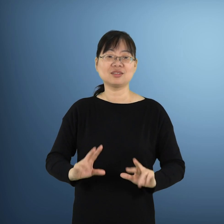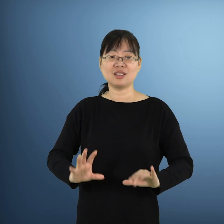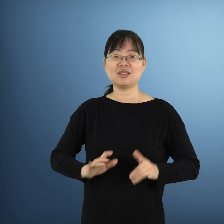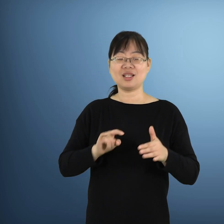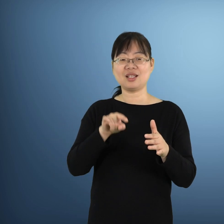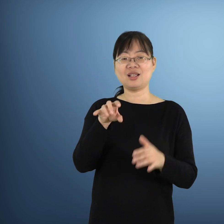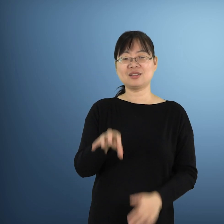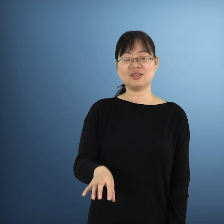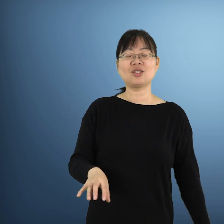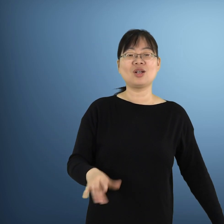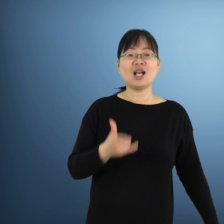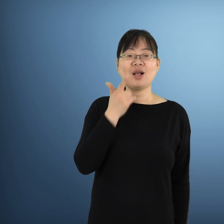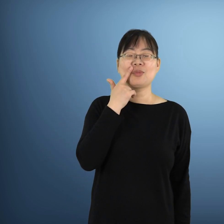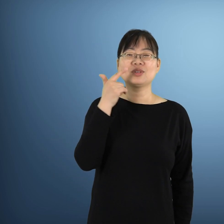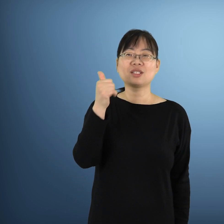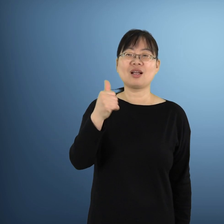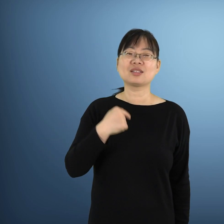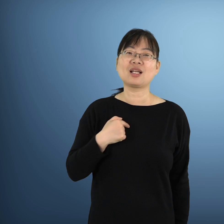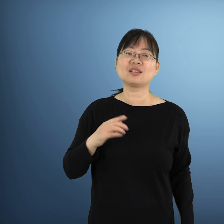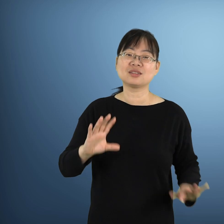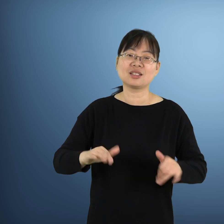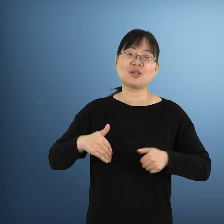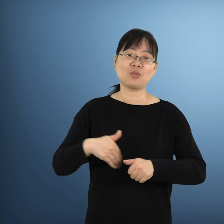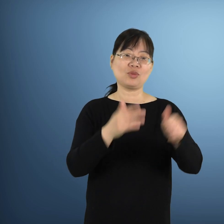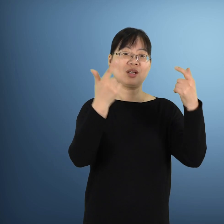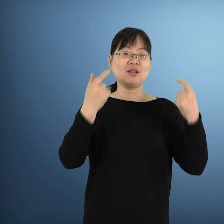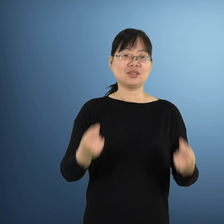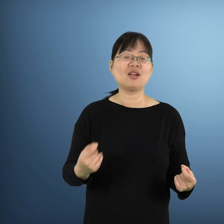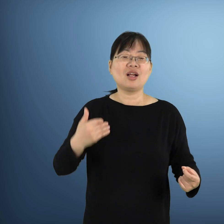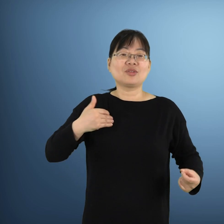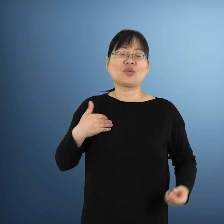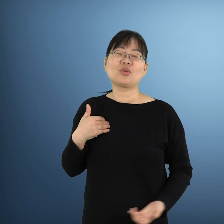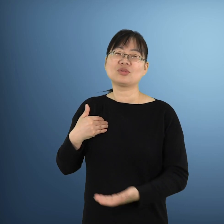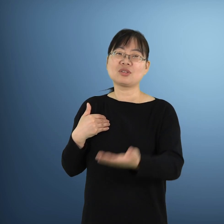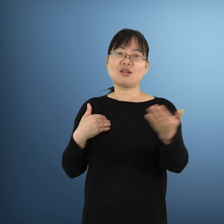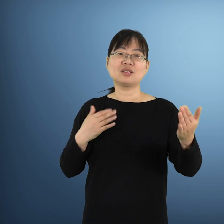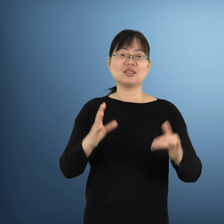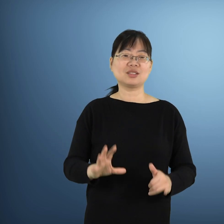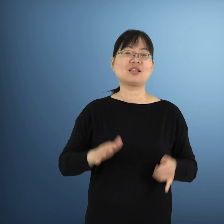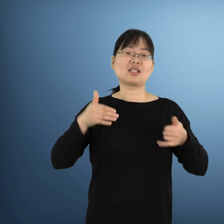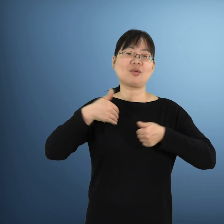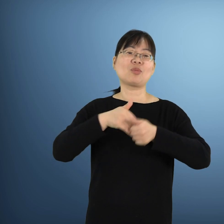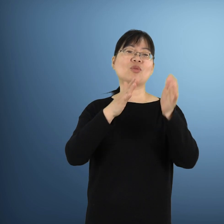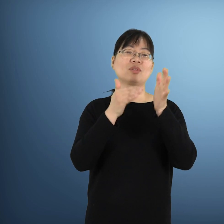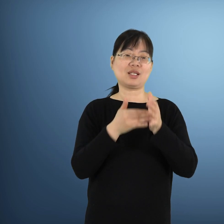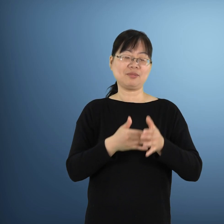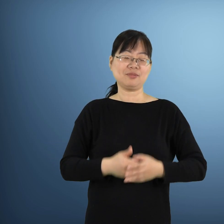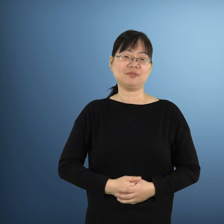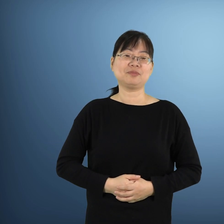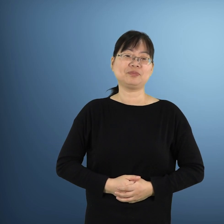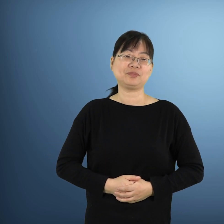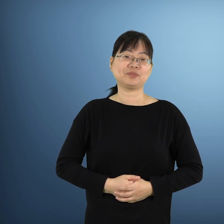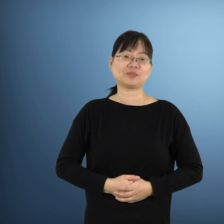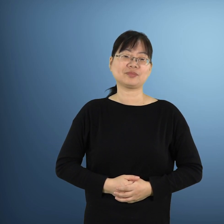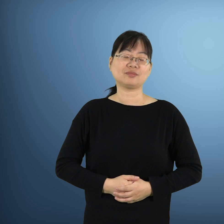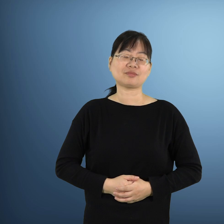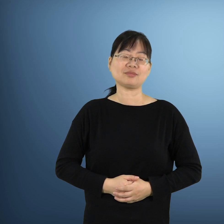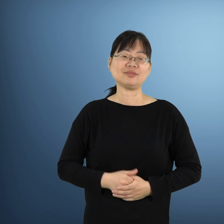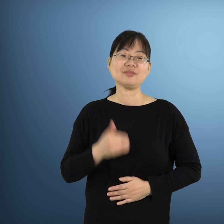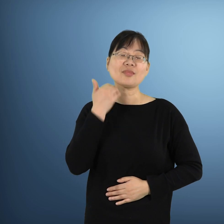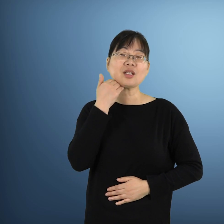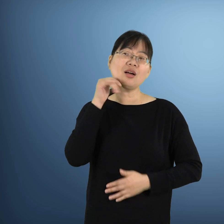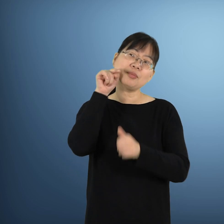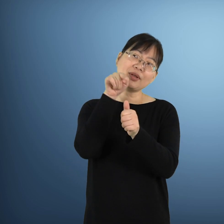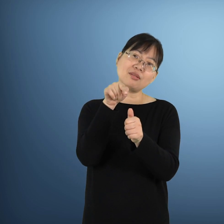세상으로 아버지께서 나를 세상에 보낸 것 같이 나도 저들을 세상에 보내나이다. 이게